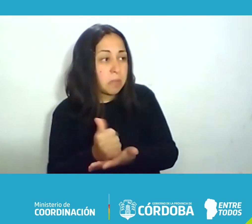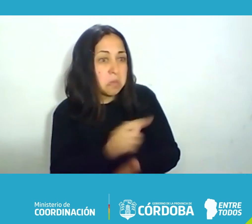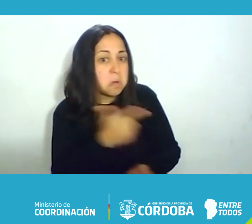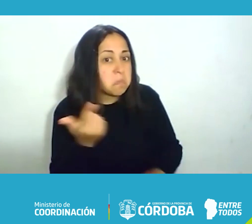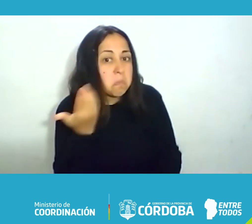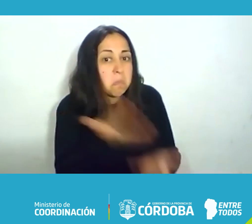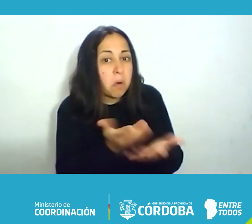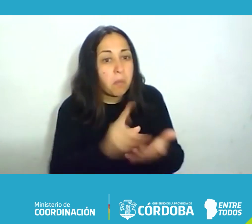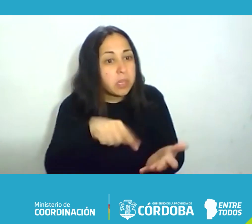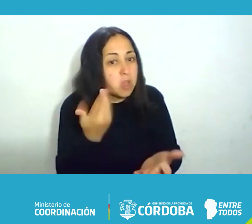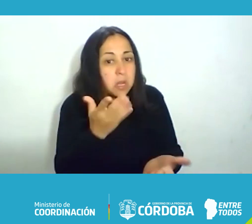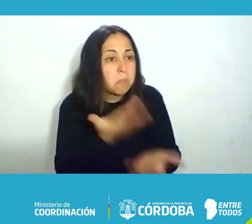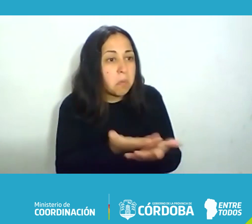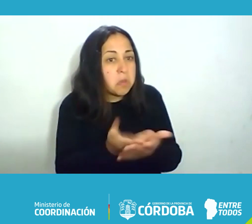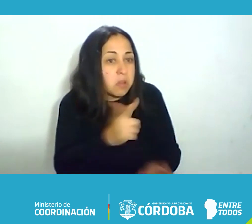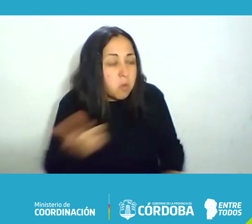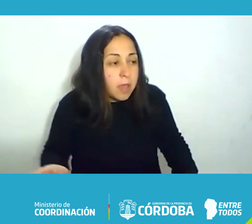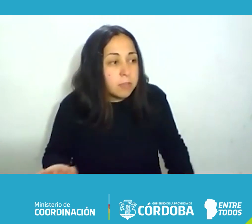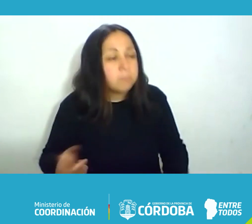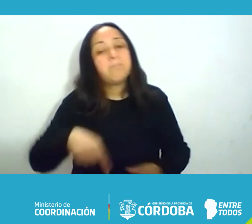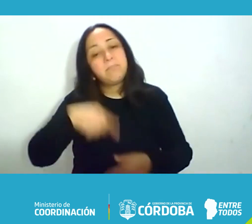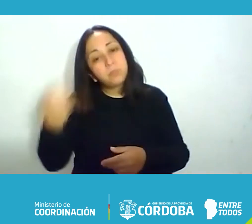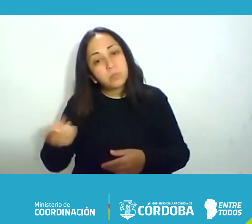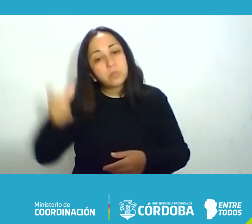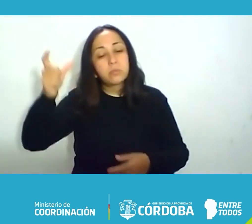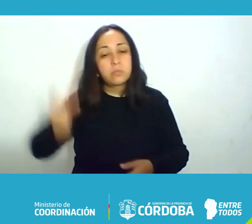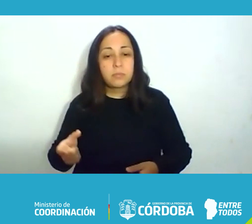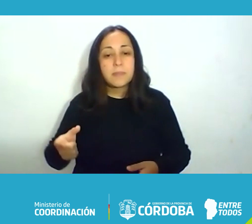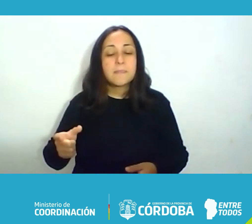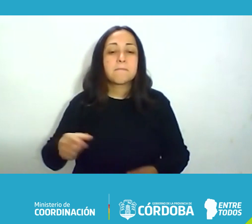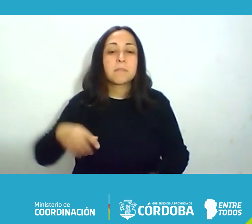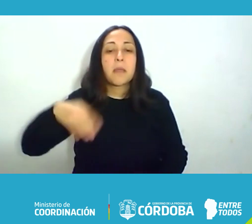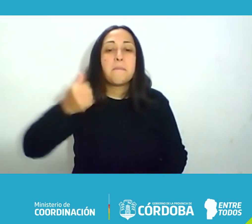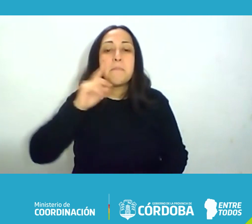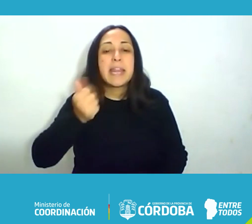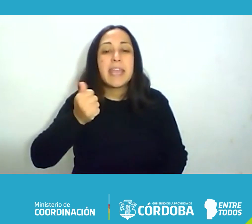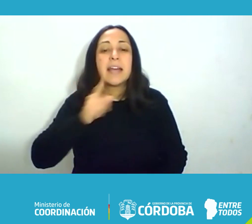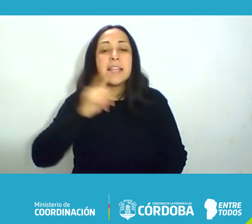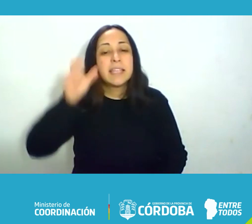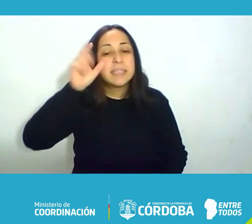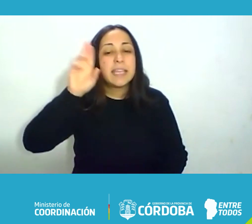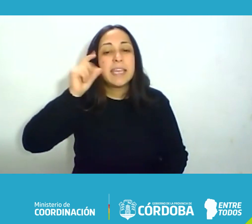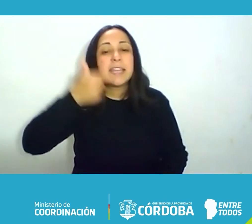otra propuesta sobre la Ruta 38. A continuación, Isla María Teresa,